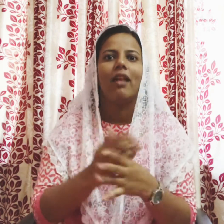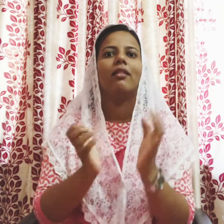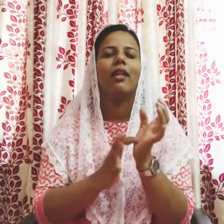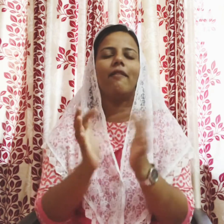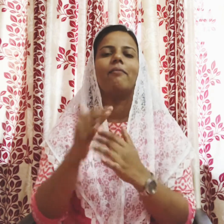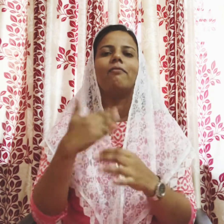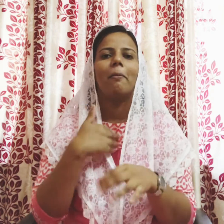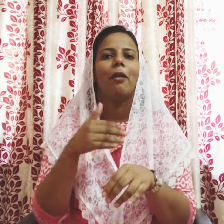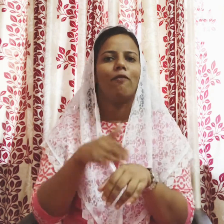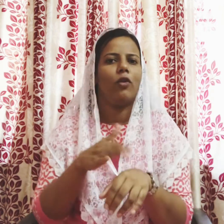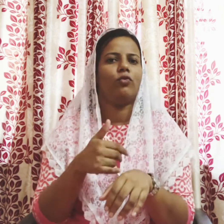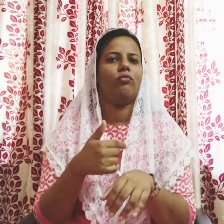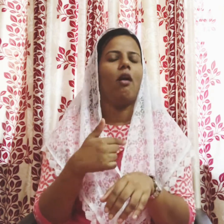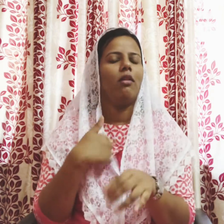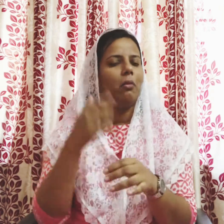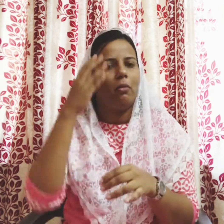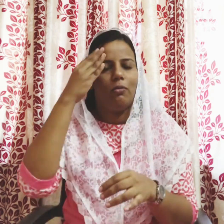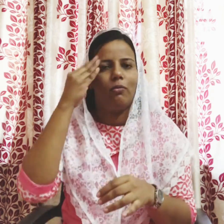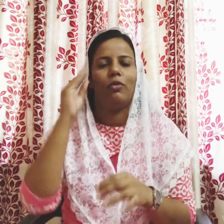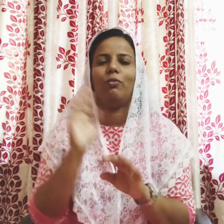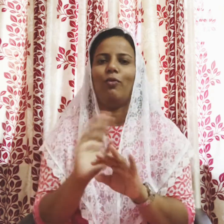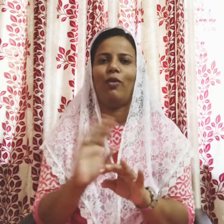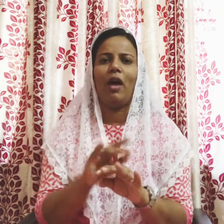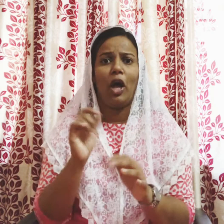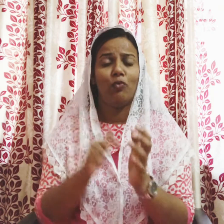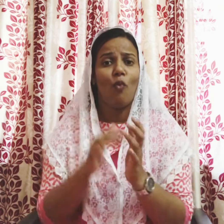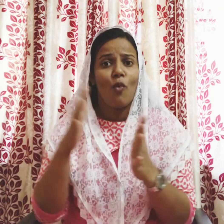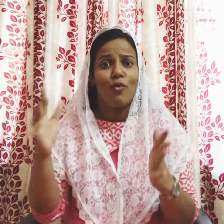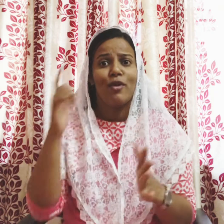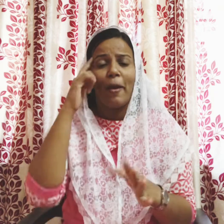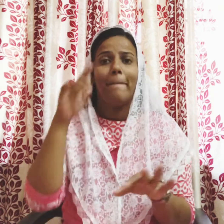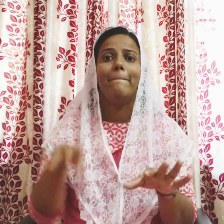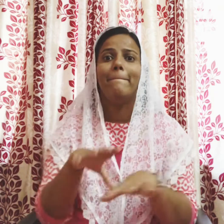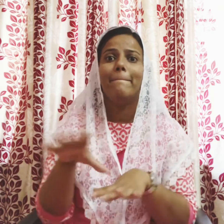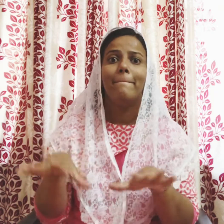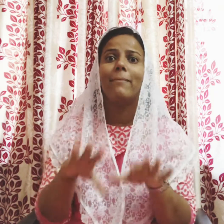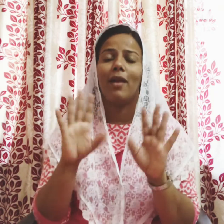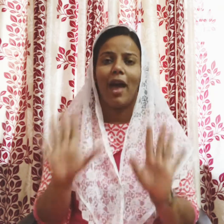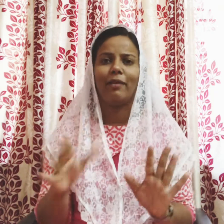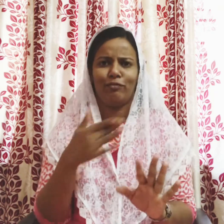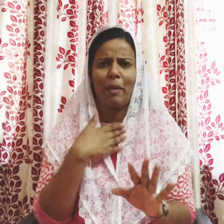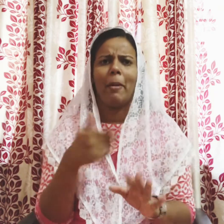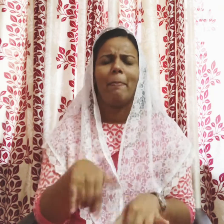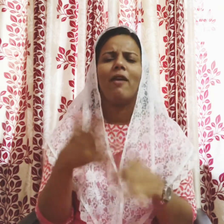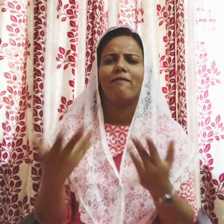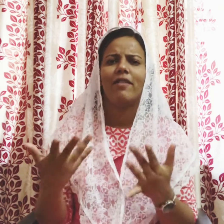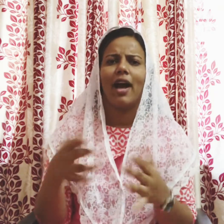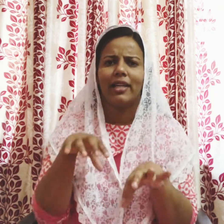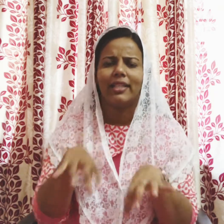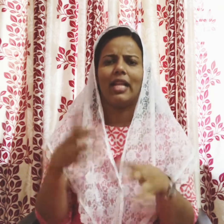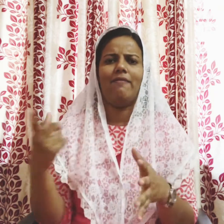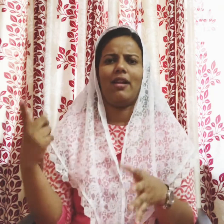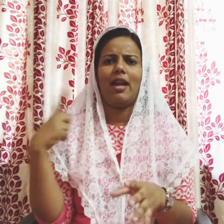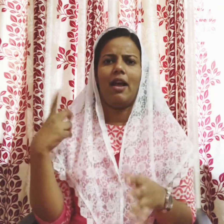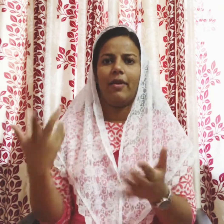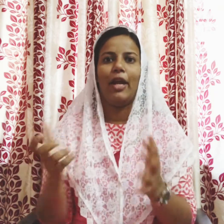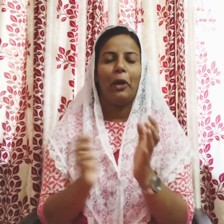നമ്മളെ വിളിച്ചിരിക്കുന്നത്. അത് നമ്മൾ മറന്നു പോകരുത്. അപ്പോൾ അത് വലിയൊരു പദ്ധതിയാണ് നമ്മളെക്കുറിച്ച്. നിങ്ങളായിരിക്കുന്നിടത്ത് യേശു ഇന്നും ജീവിക്കുന്നു എന്ന്